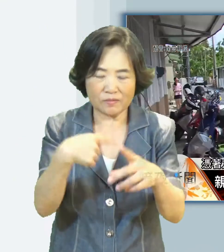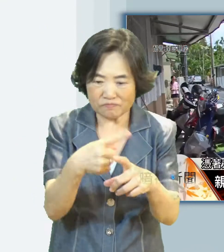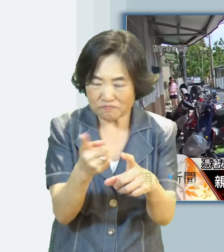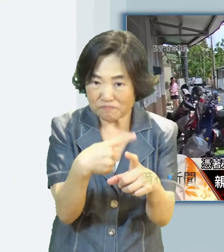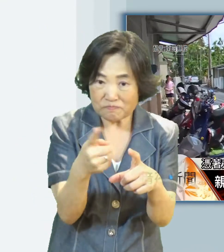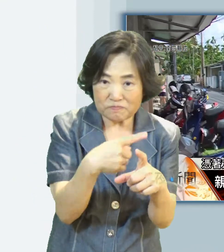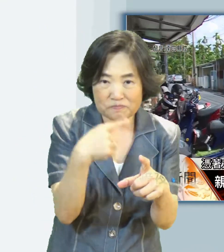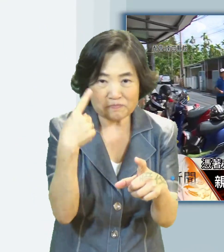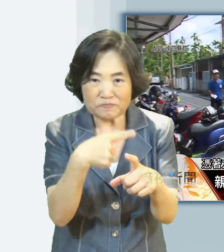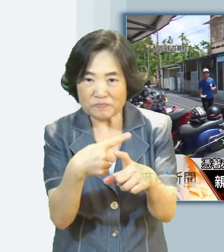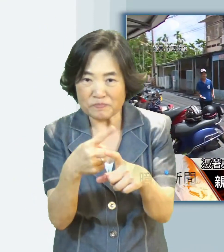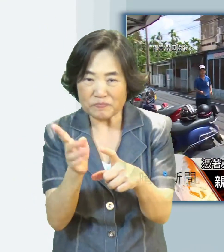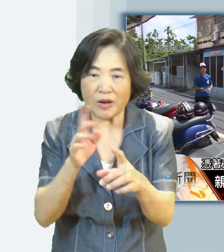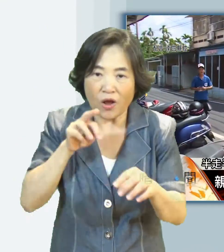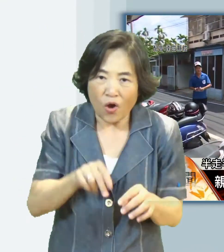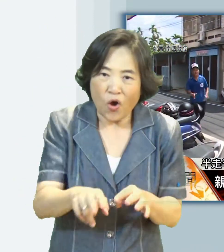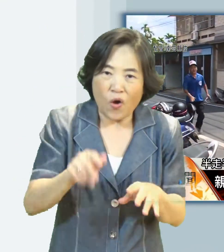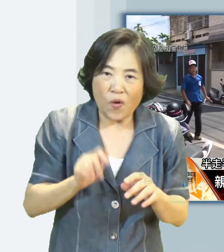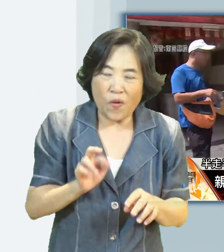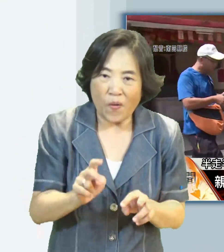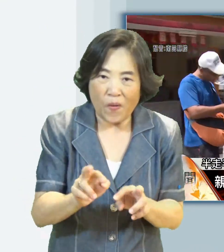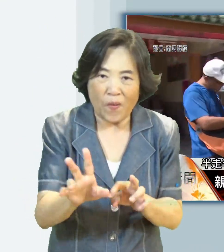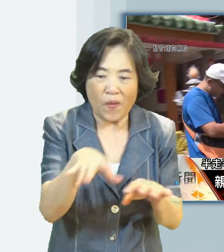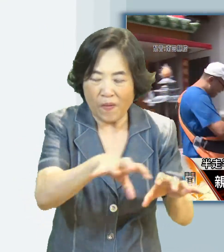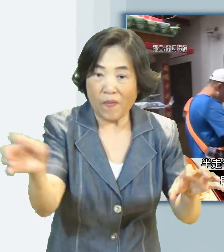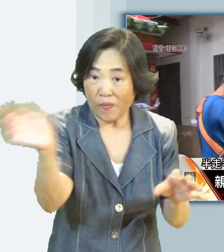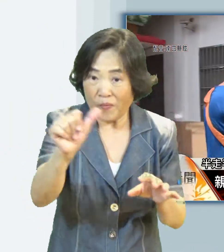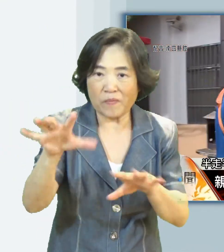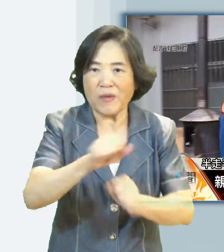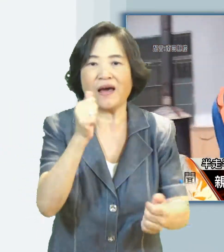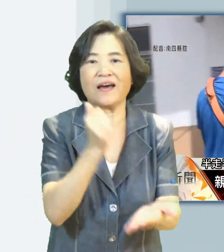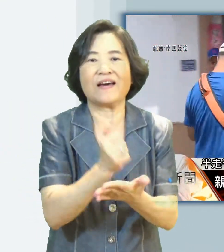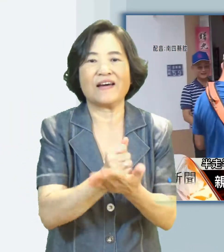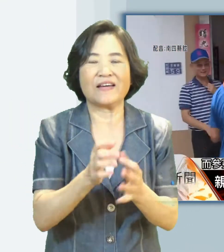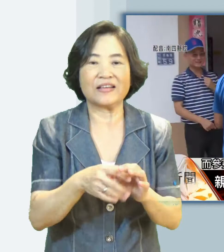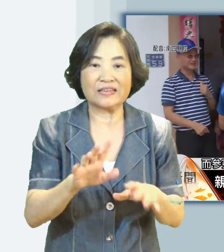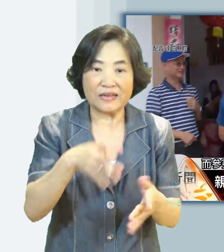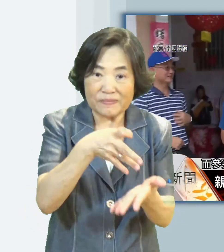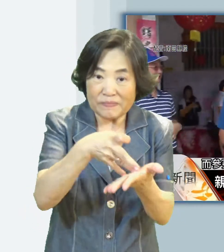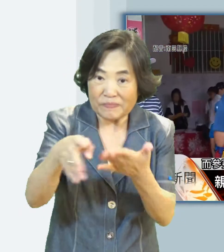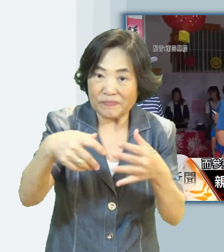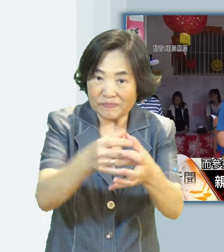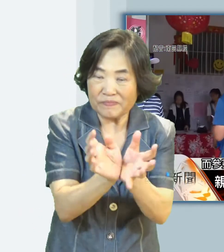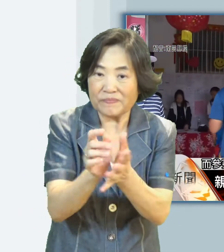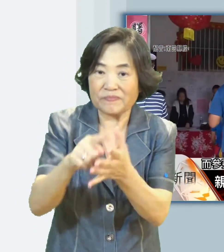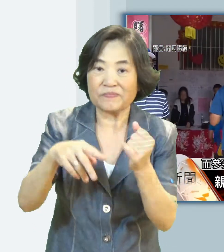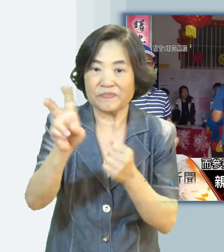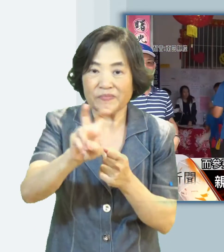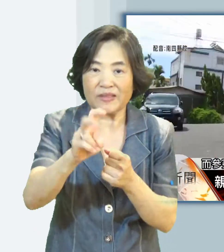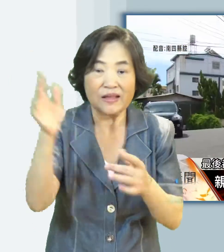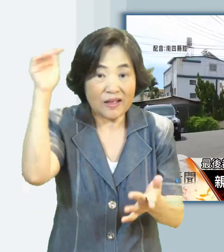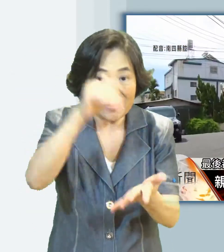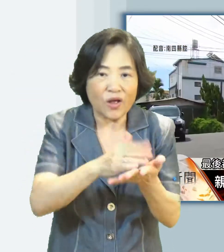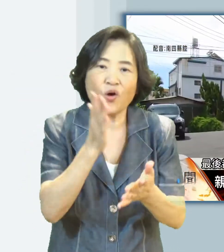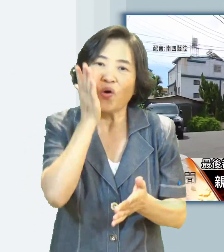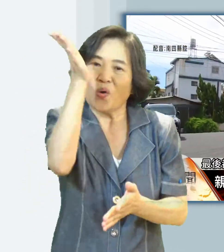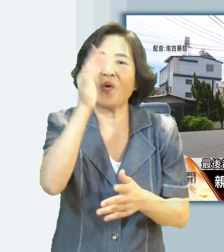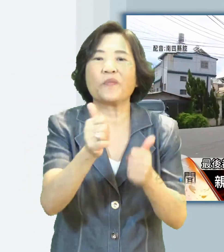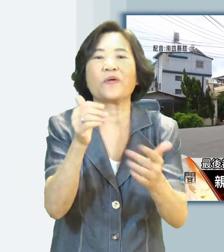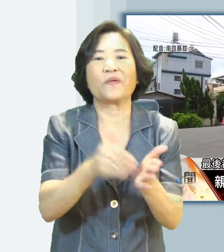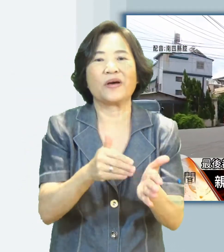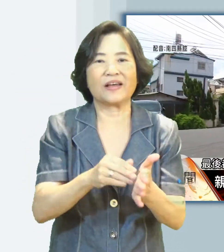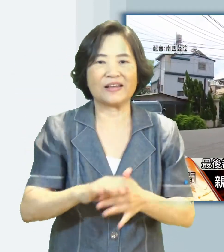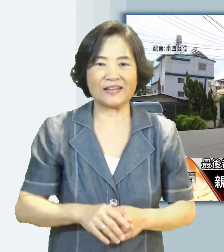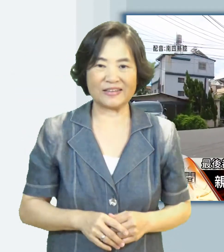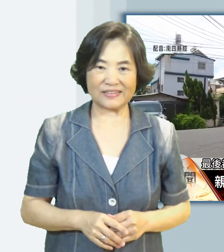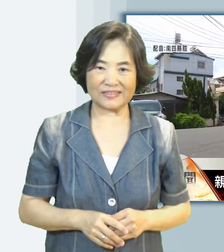按照方向感的方式，半行半走来完成五个基点的挑战。也参赛的20组队伍，最后总顺利